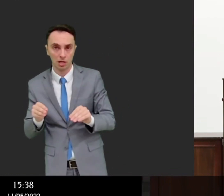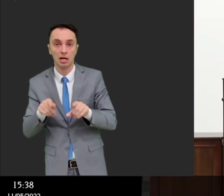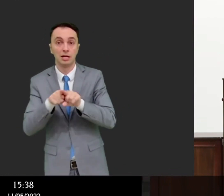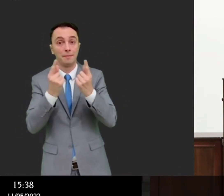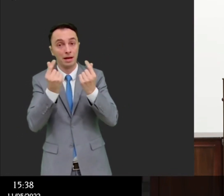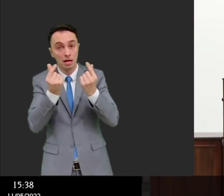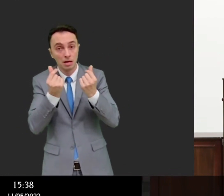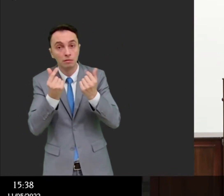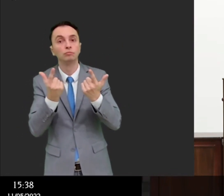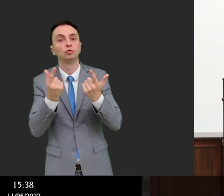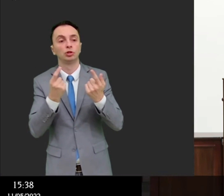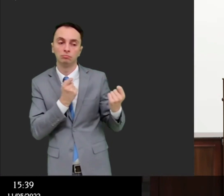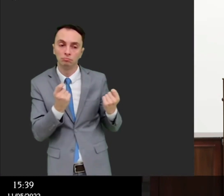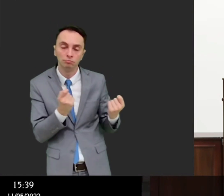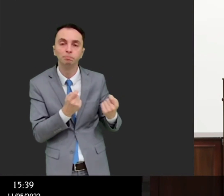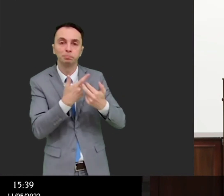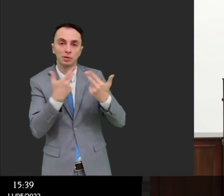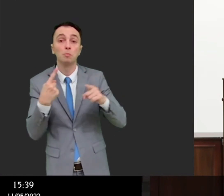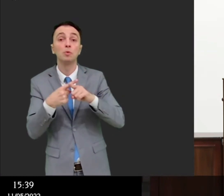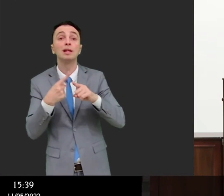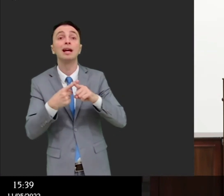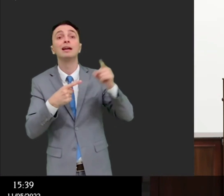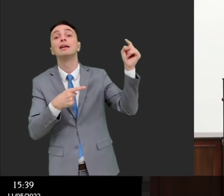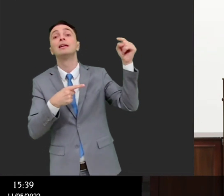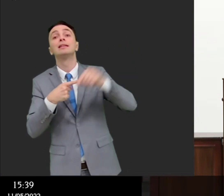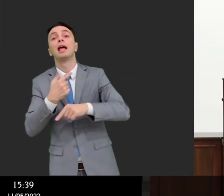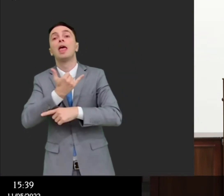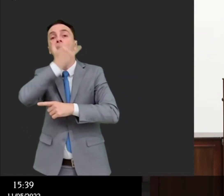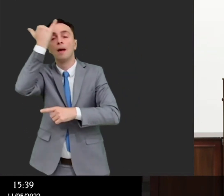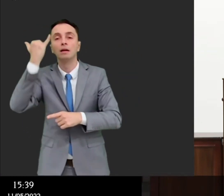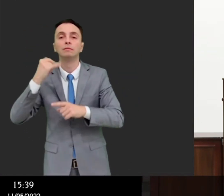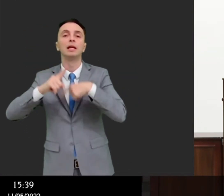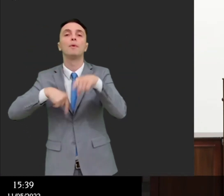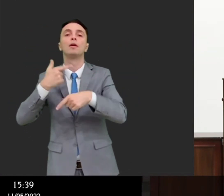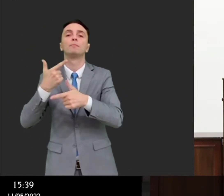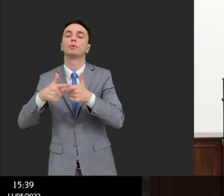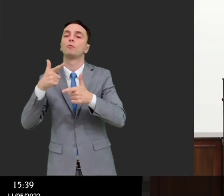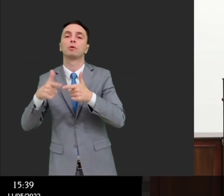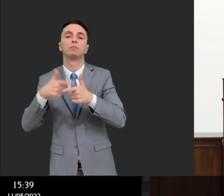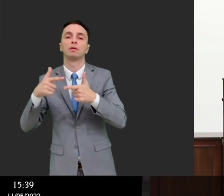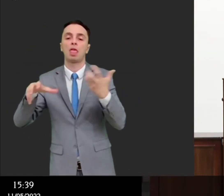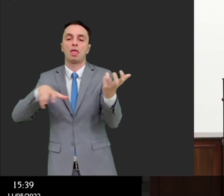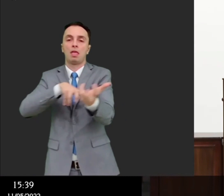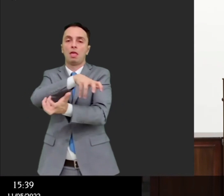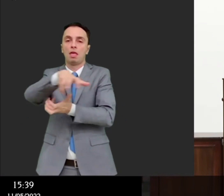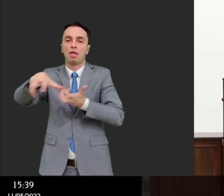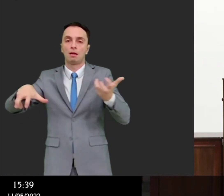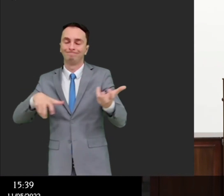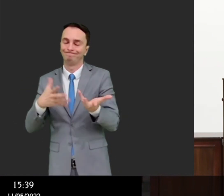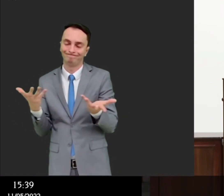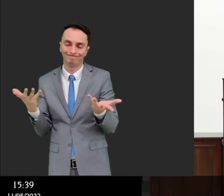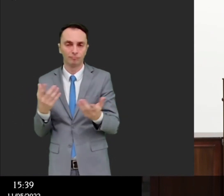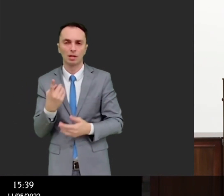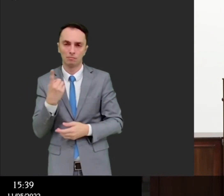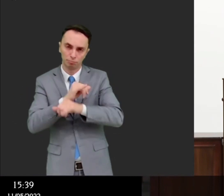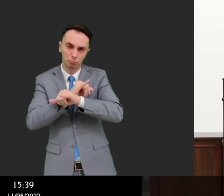evitando problema para si e para a Irmandade local. Esse é um comunicado que damos à